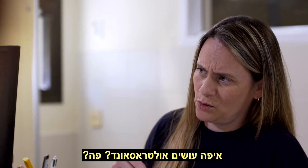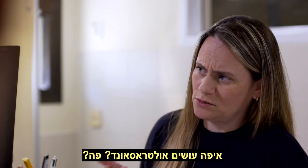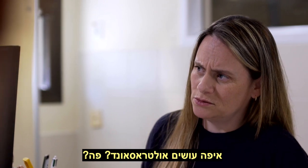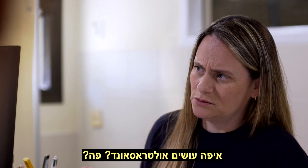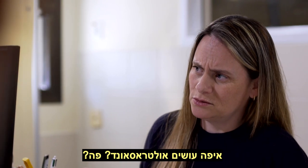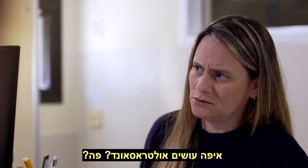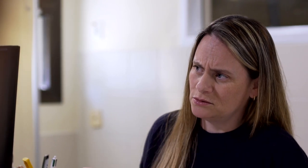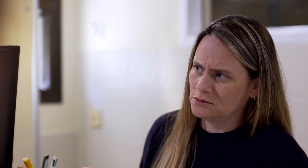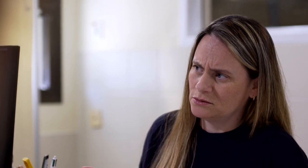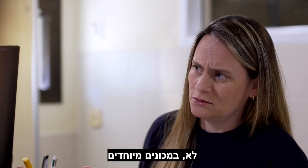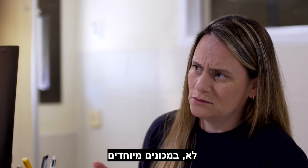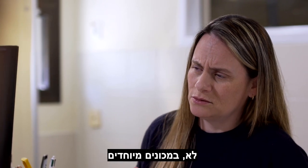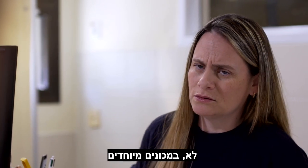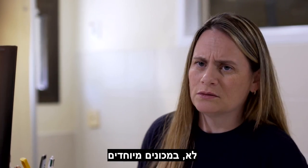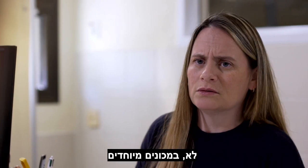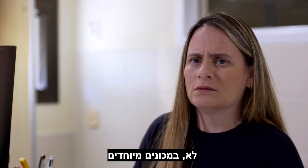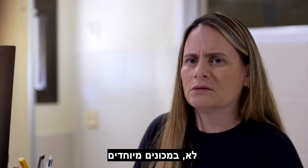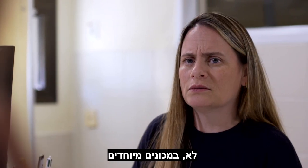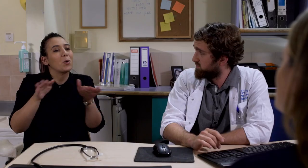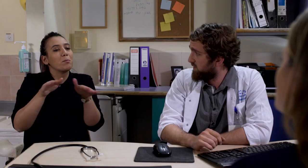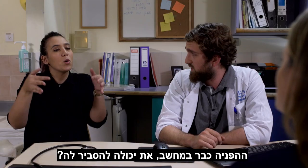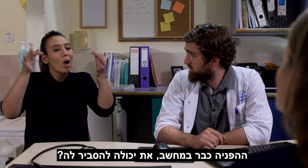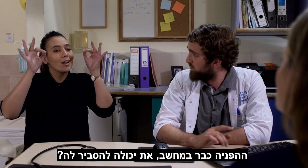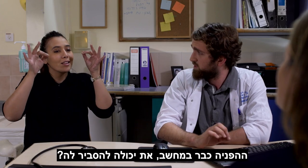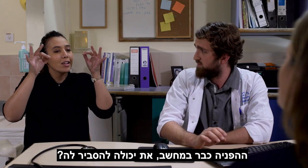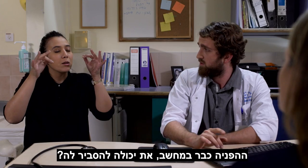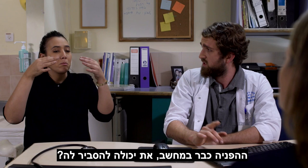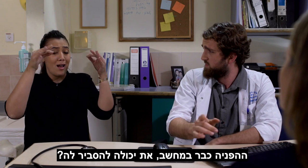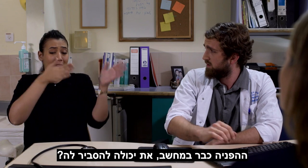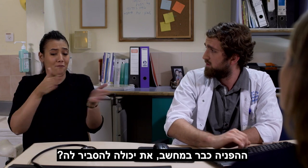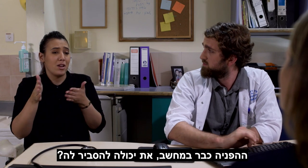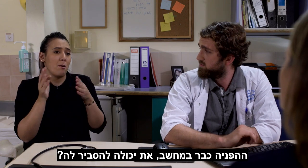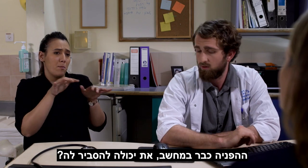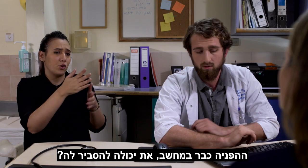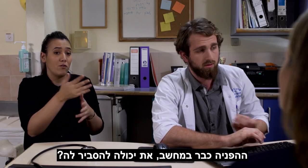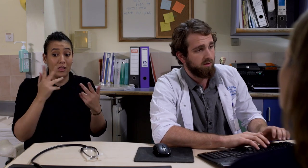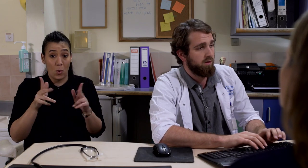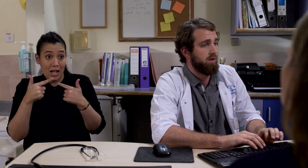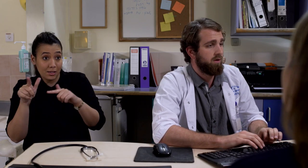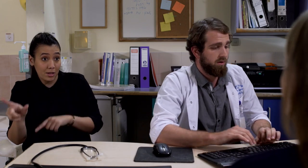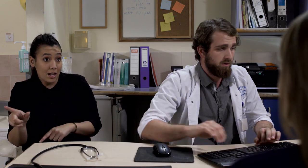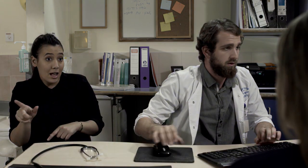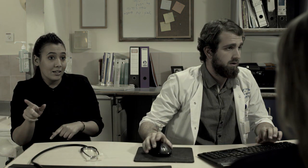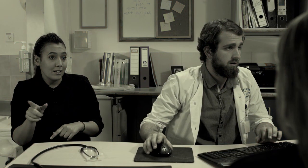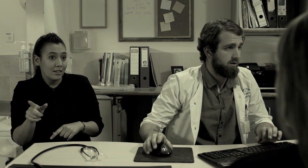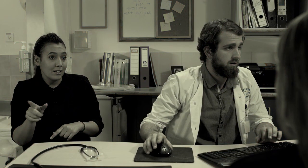איפה עושים אולטרסאונד? פה? לא, במכונים מיוחדים. ההפניה כבר במחשב, את יכולה להסביר לה?